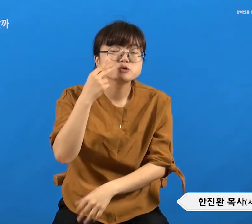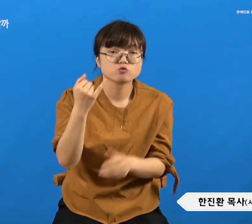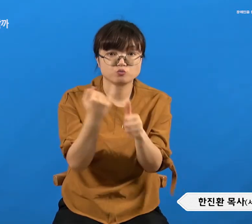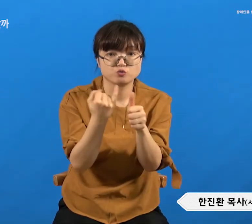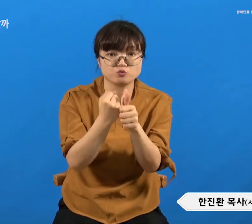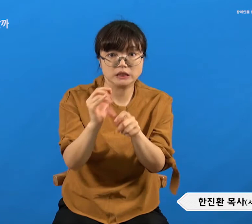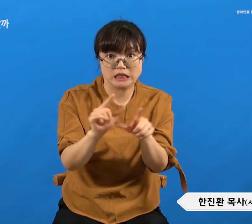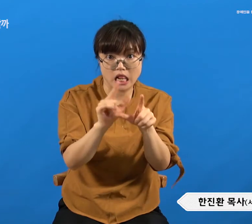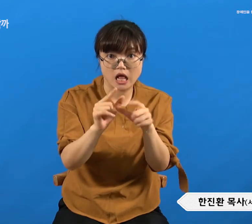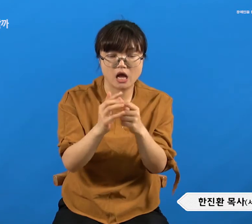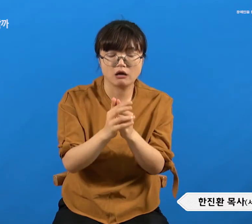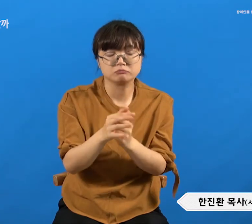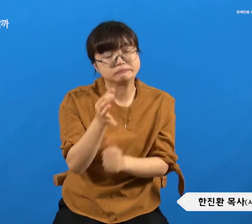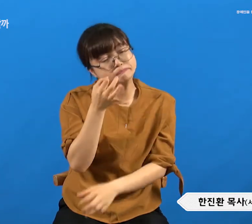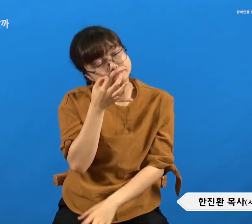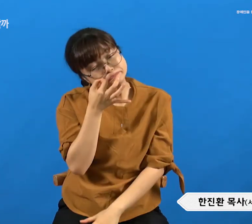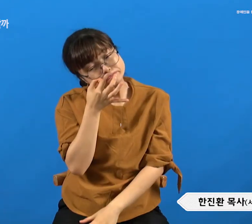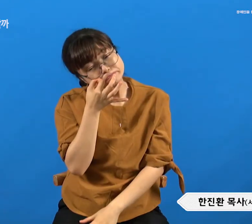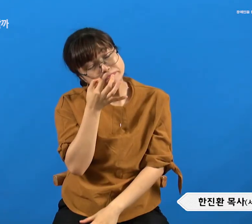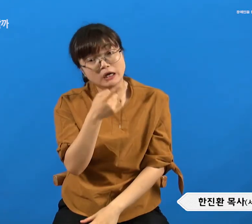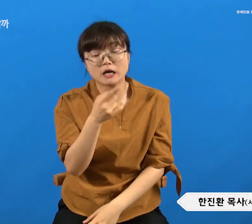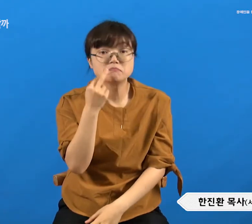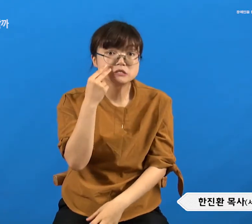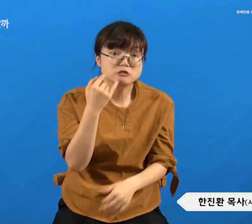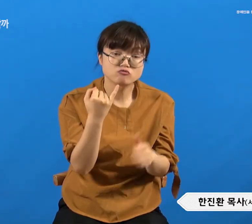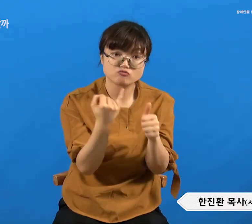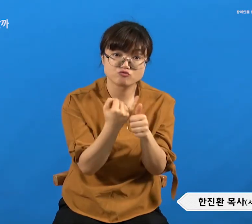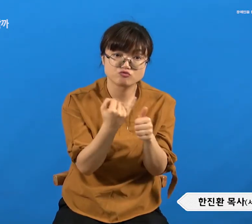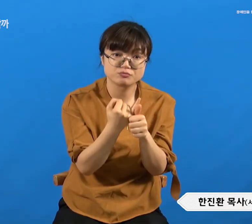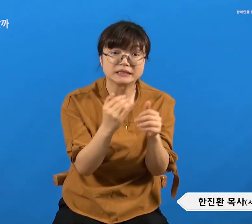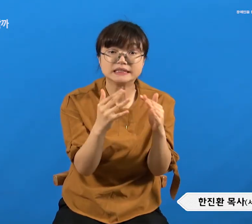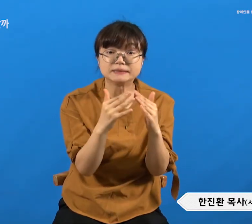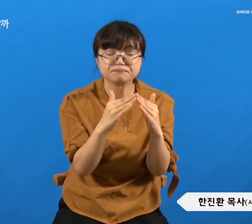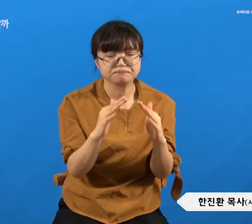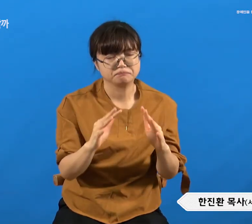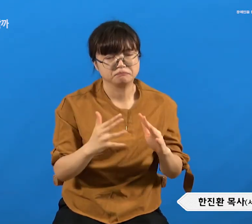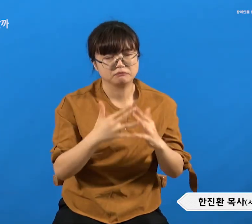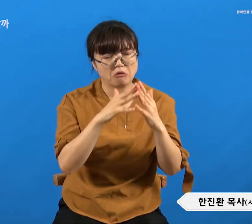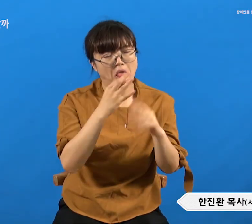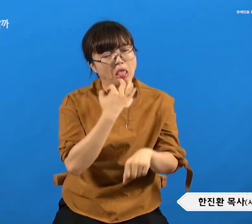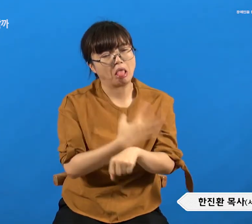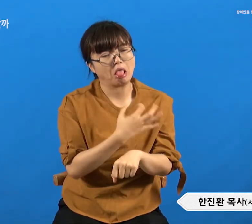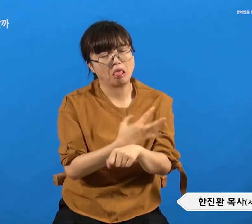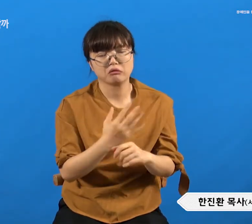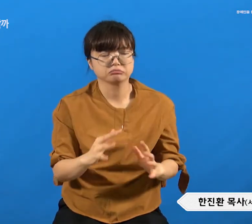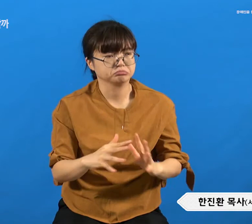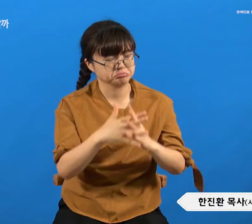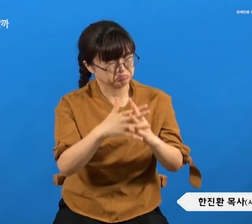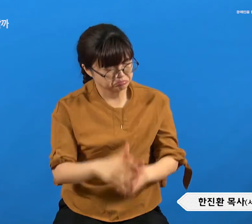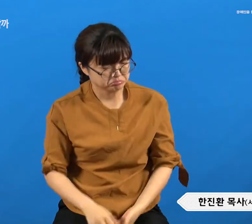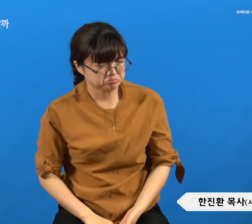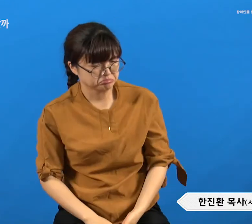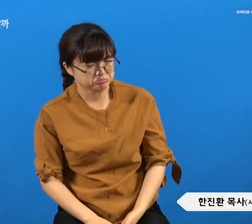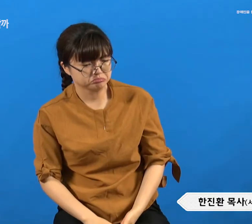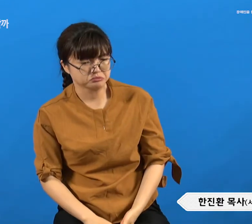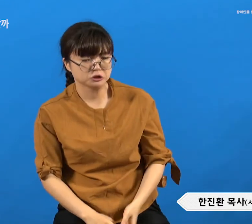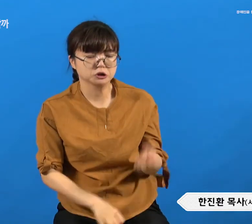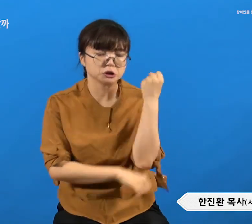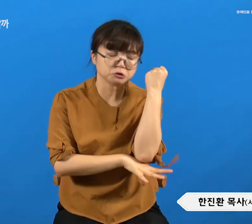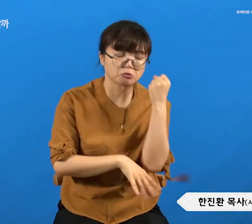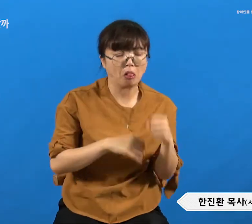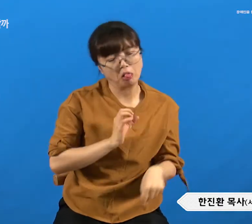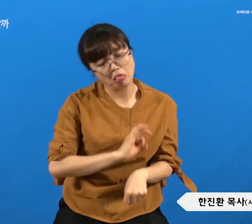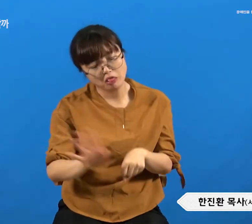부부가 사는데 가만히 보니까 그 미국 부부가 집을 짓는데 너무 간단하게 집을 짓습니다. 기초 대강